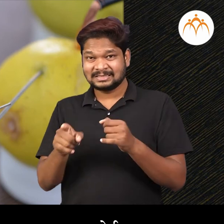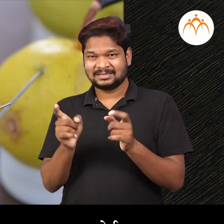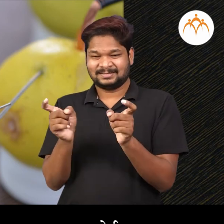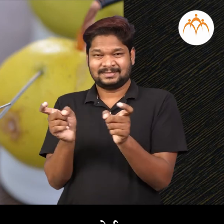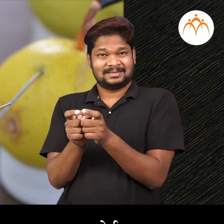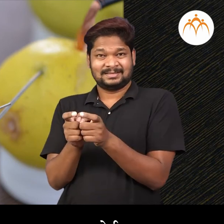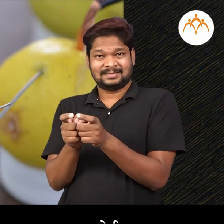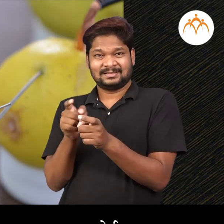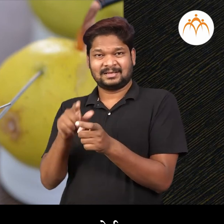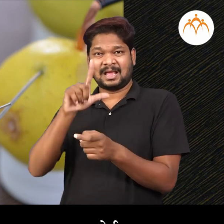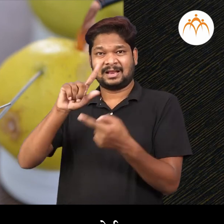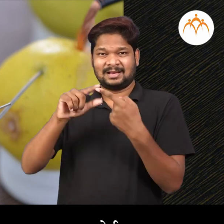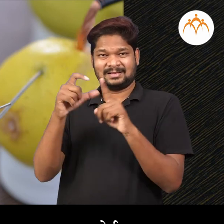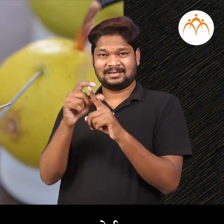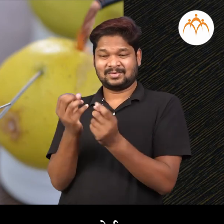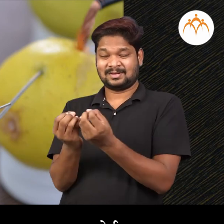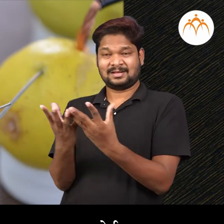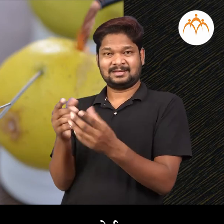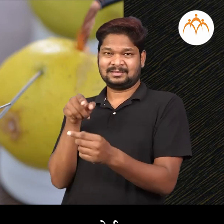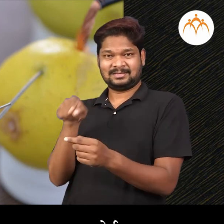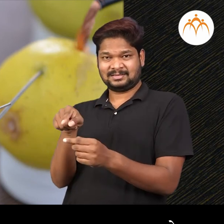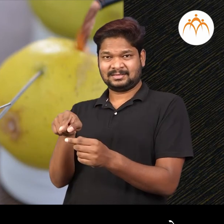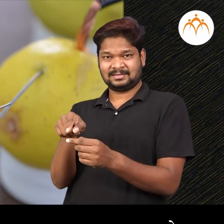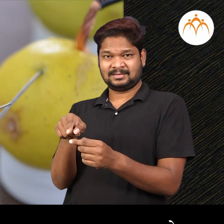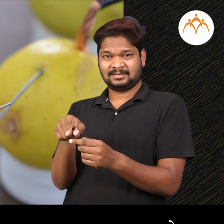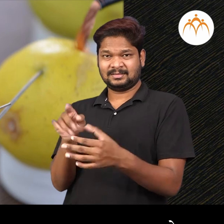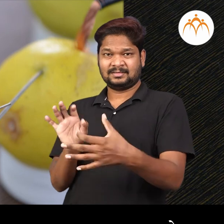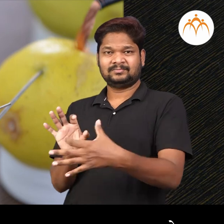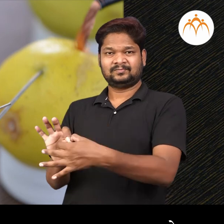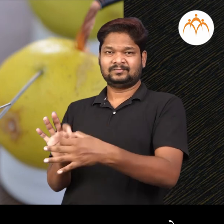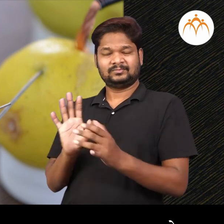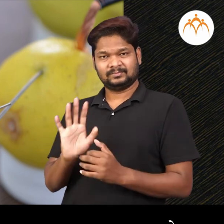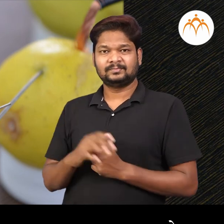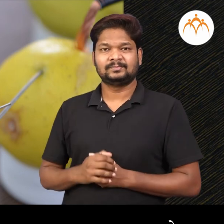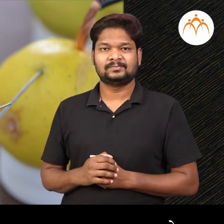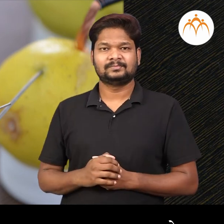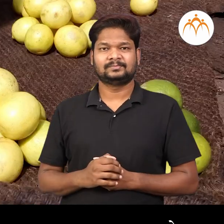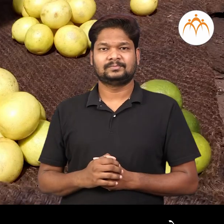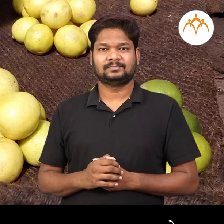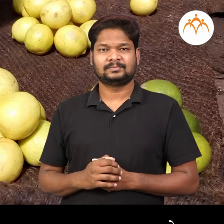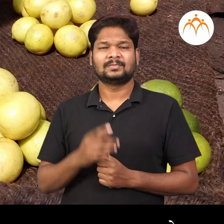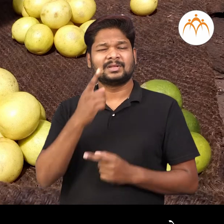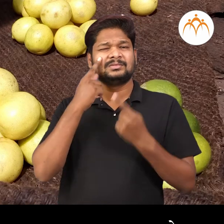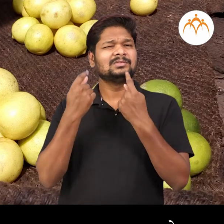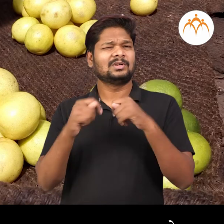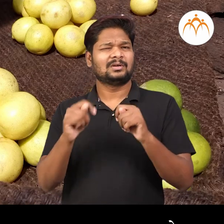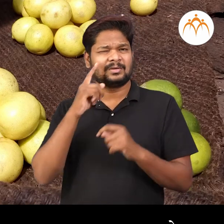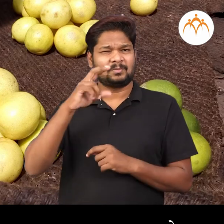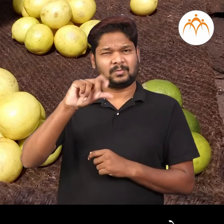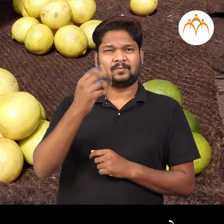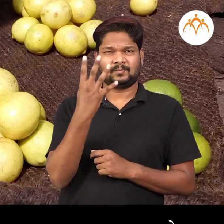बल प्रकाशमान हुई है मैं तुम्हें जा स्लिम व्यापार गिवर